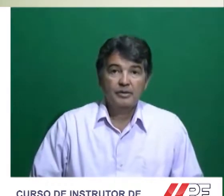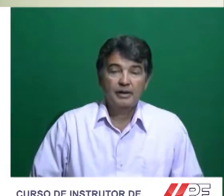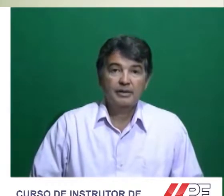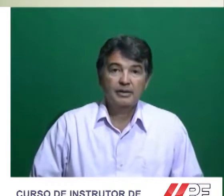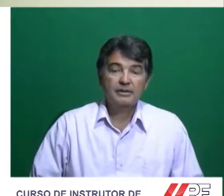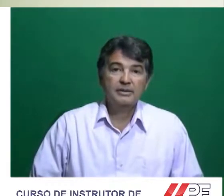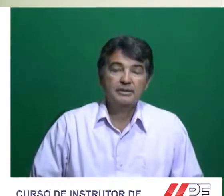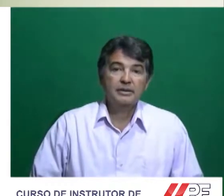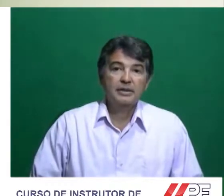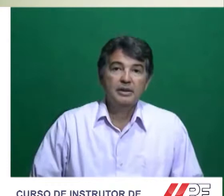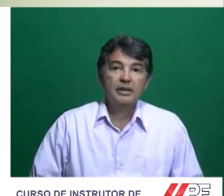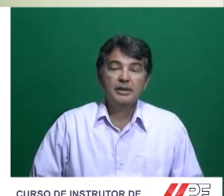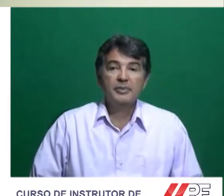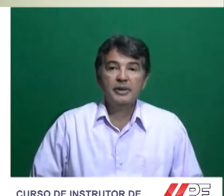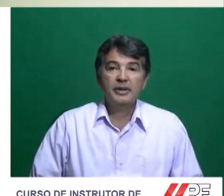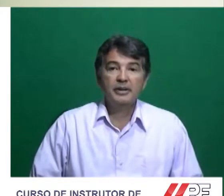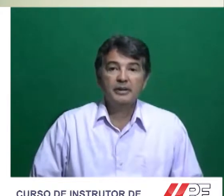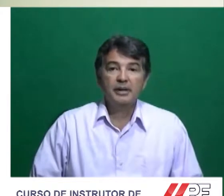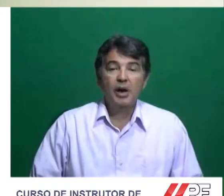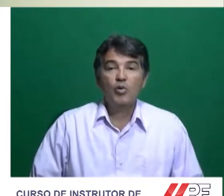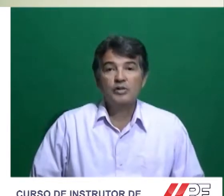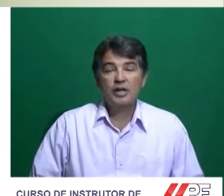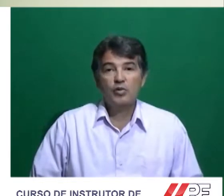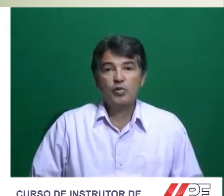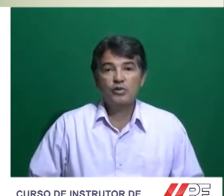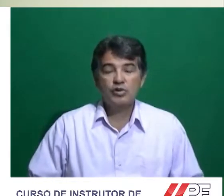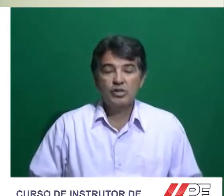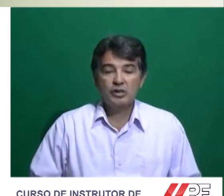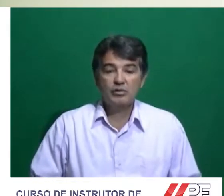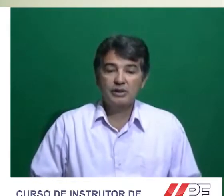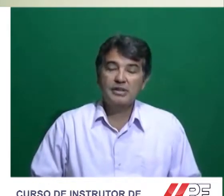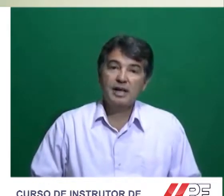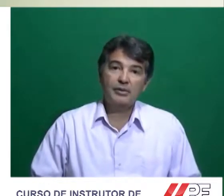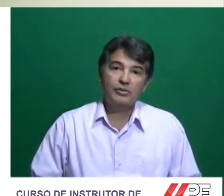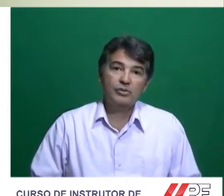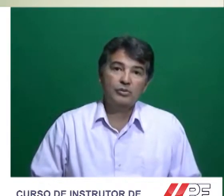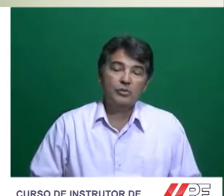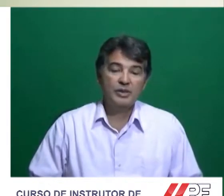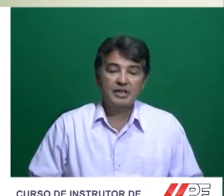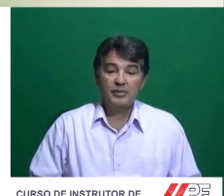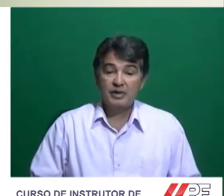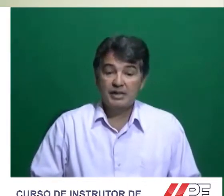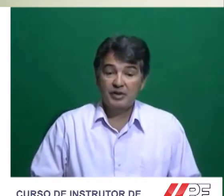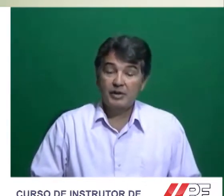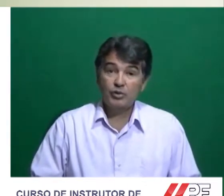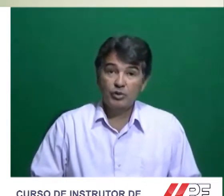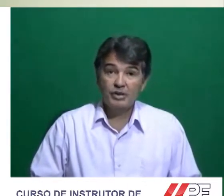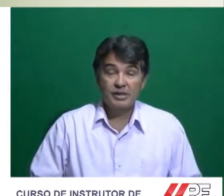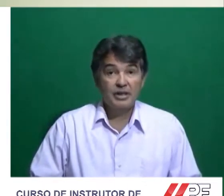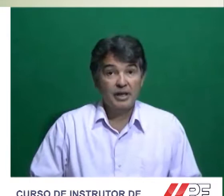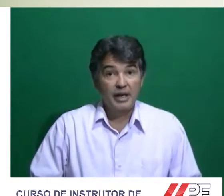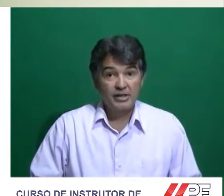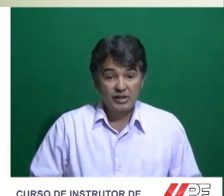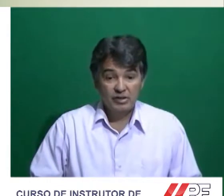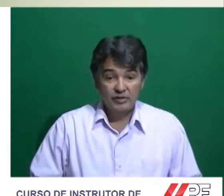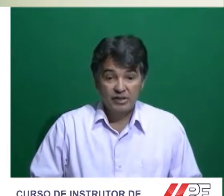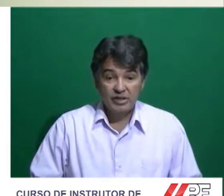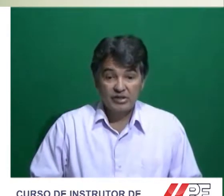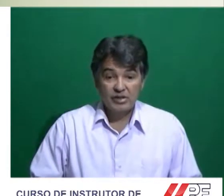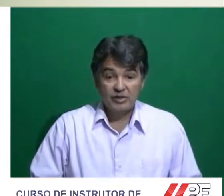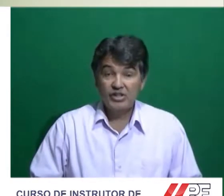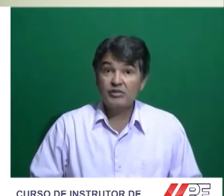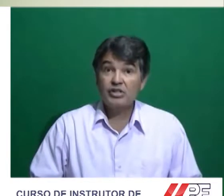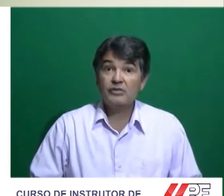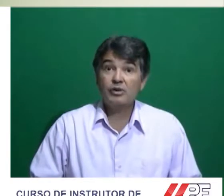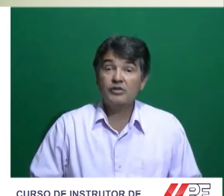adiante, e também alguns recursos que são utilizados, como por exemplo, os classificadores, adjetivo